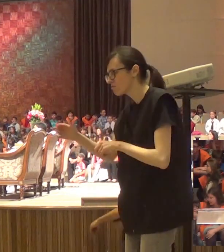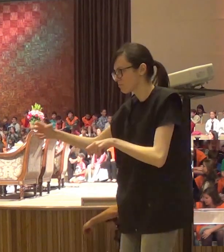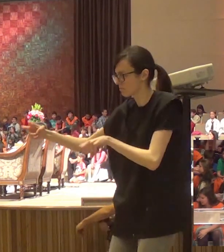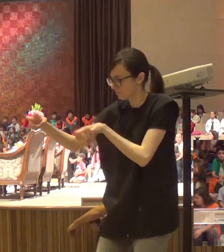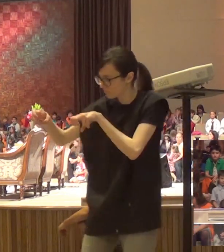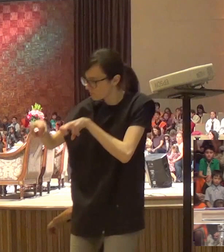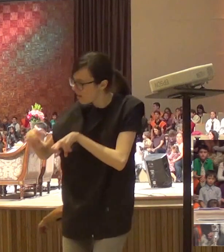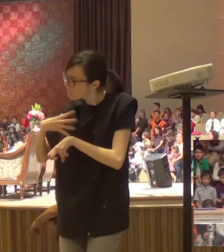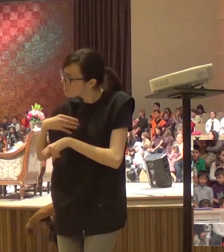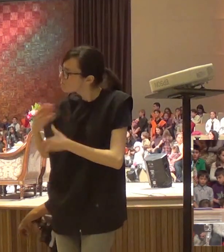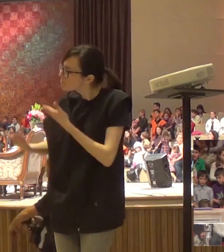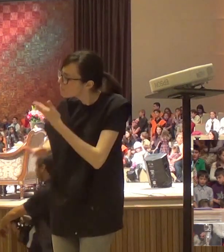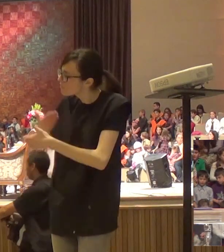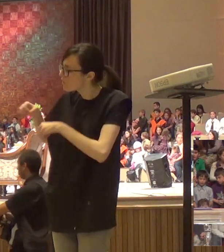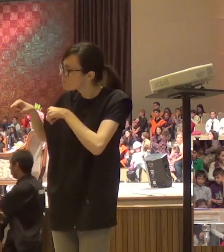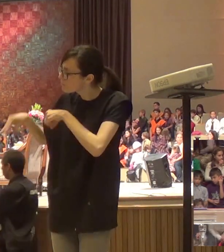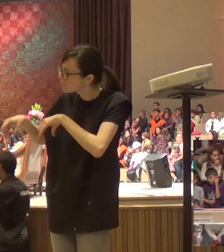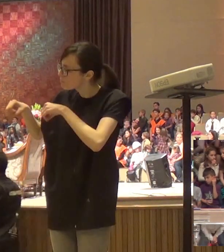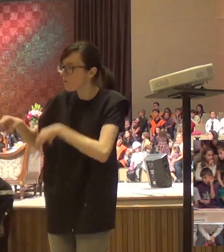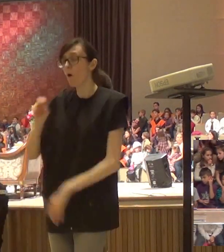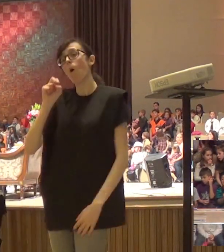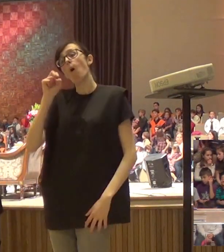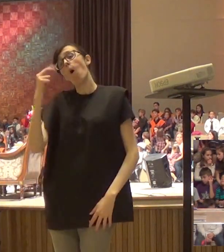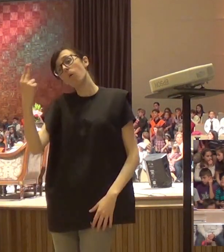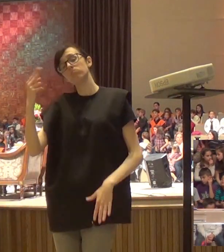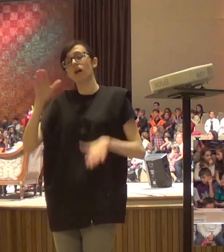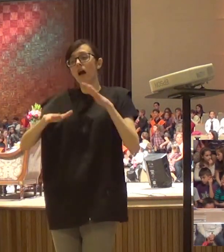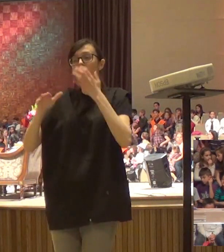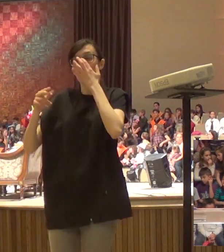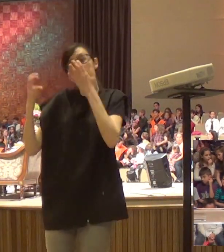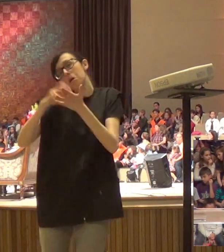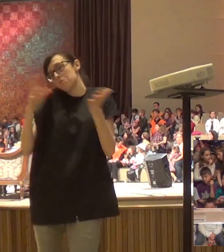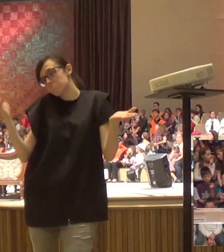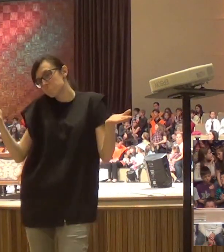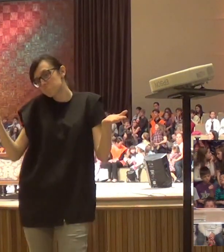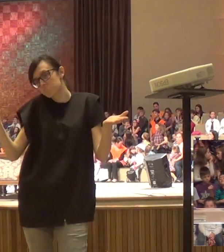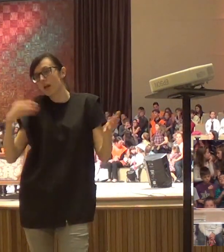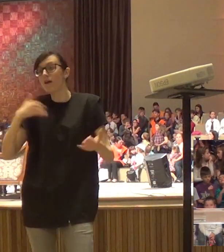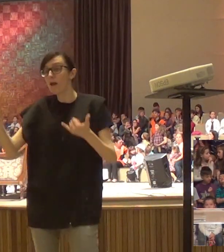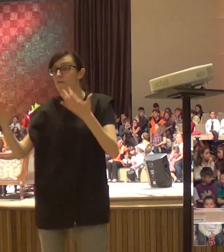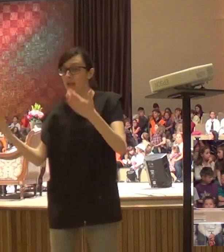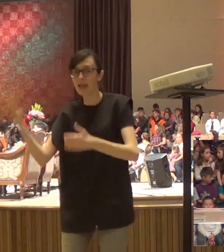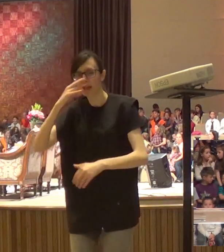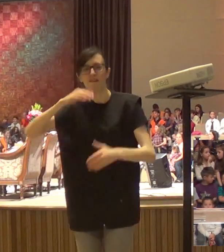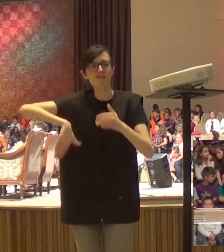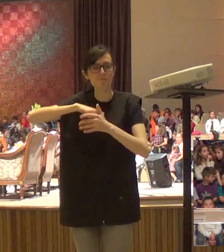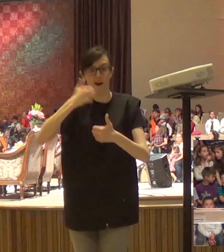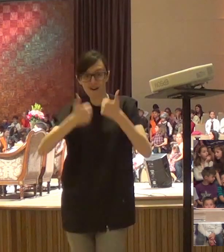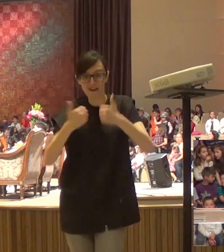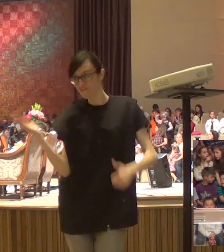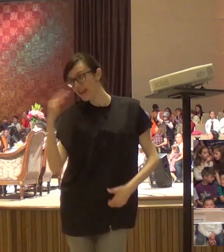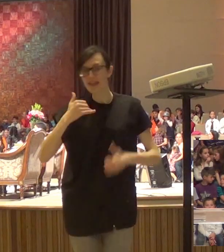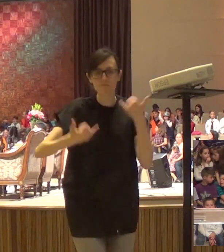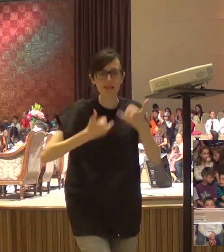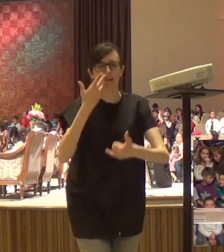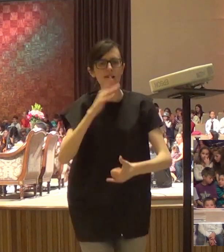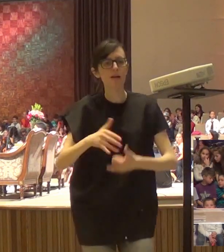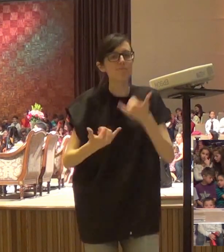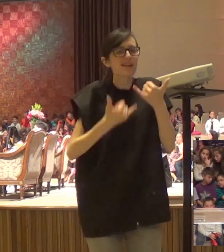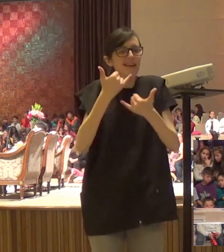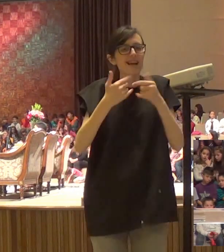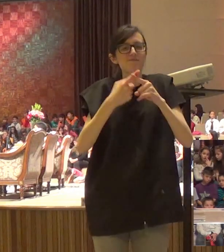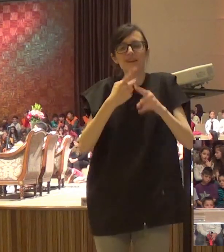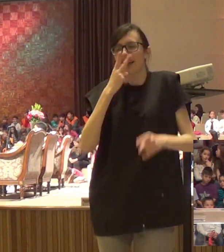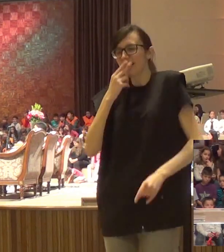Então, eu vou tirar uma noite aqui para conversar com ele sobre liderança. Ou eu vou pegar aqui um momento da manhã, vamos jogar uma bola